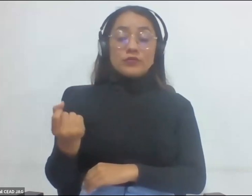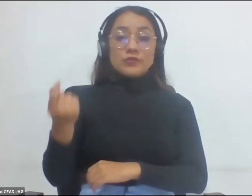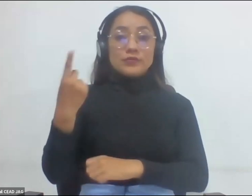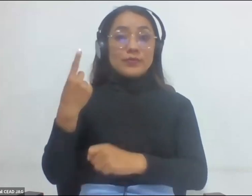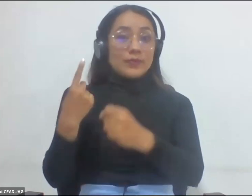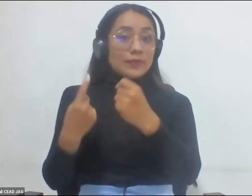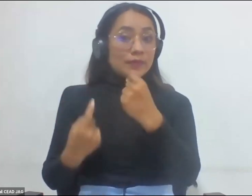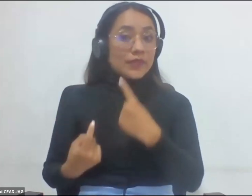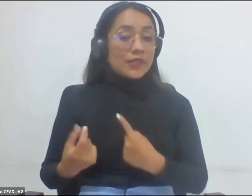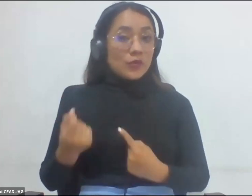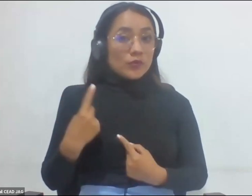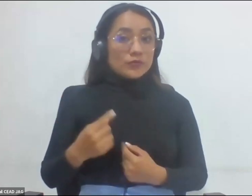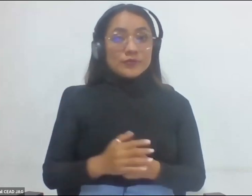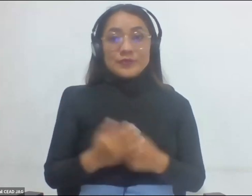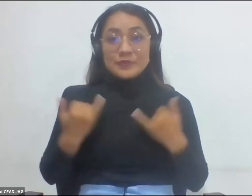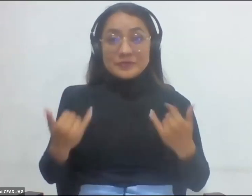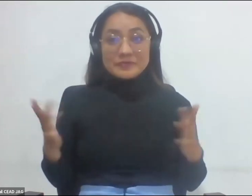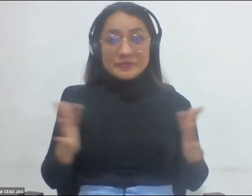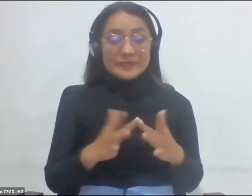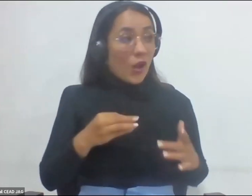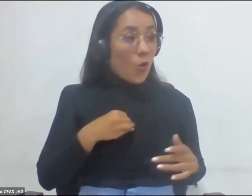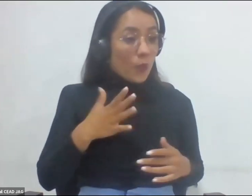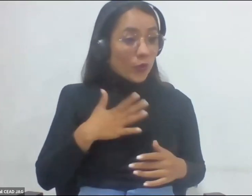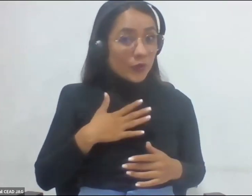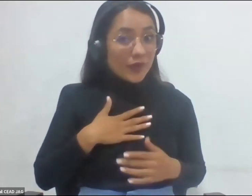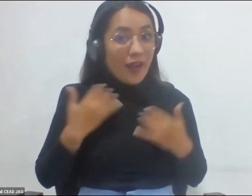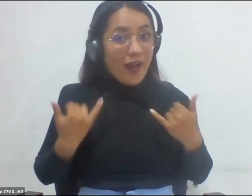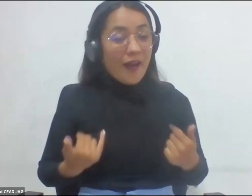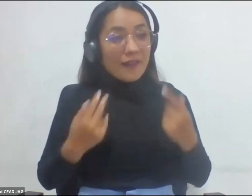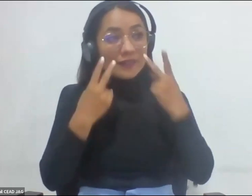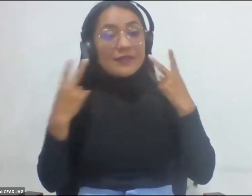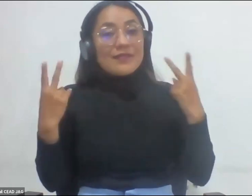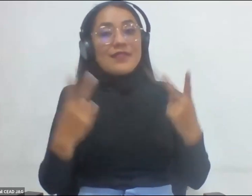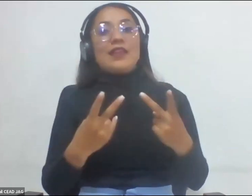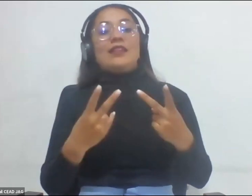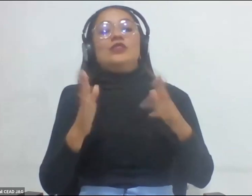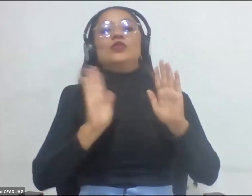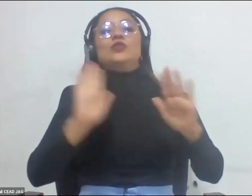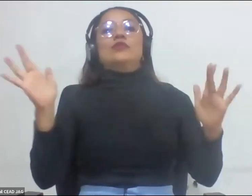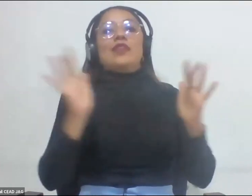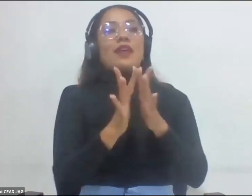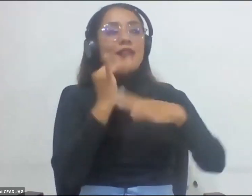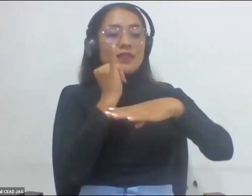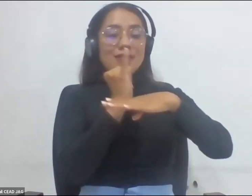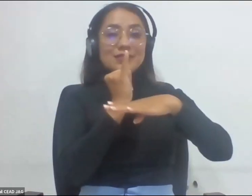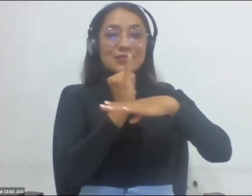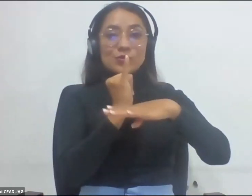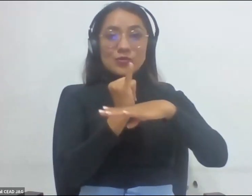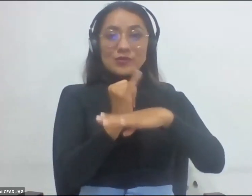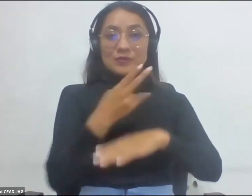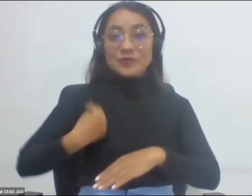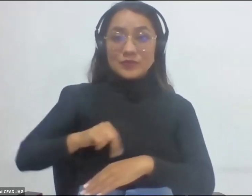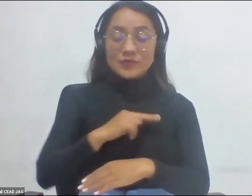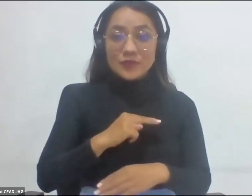concede la oportunidad de renovar un precepto institucional el precepto del